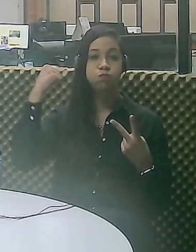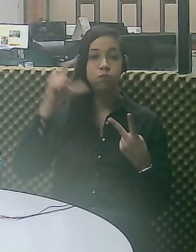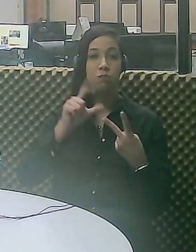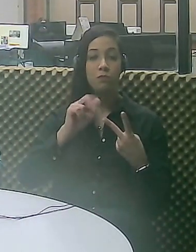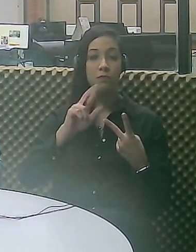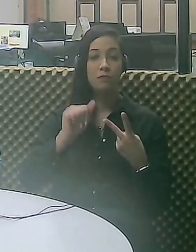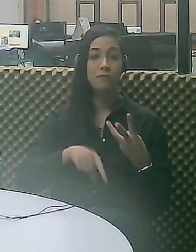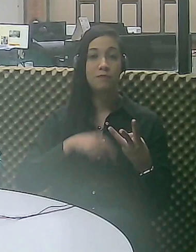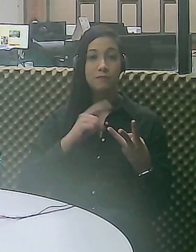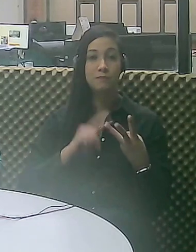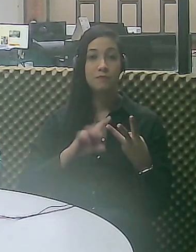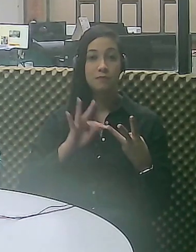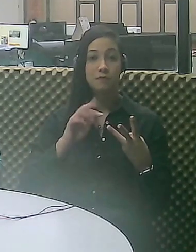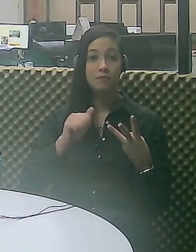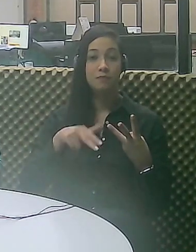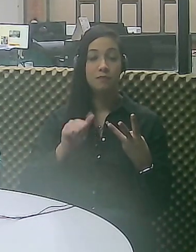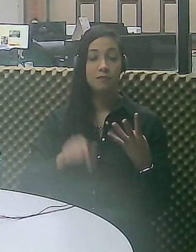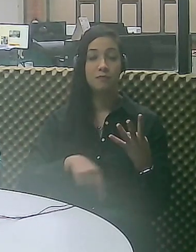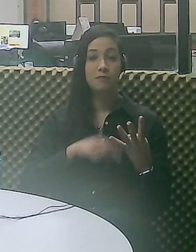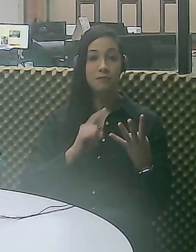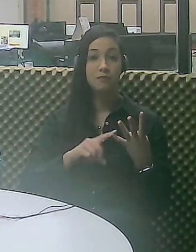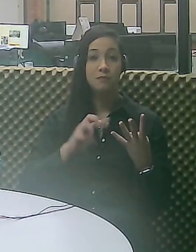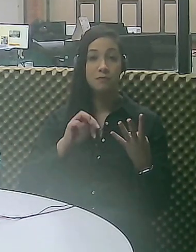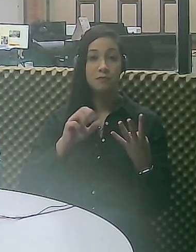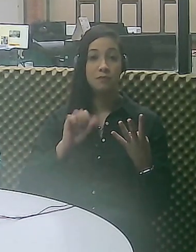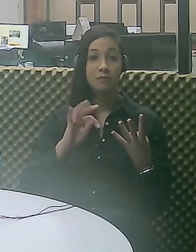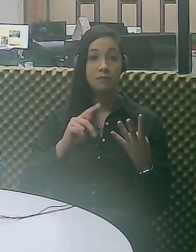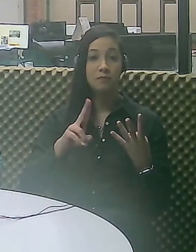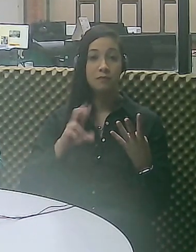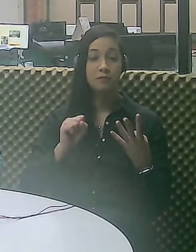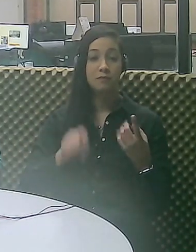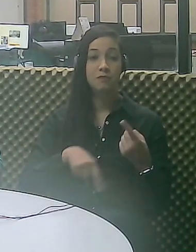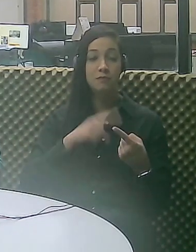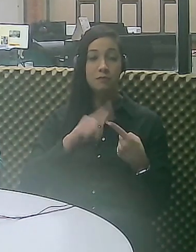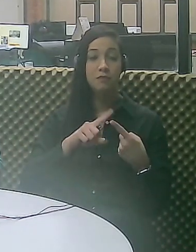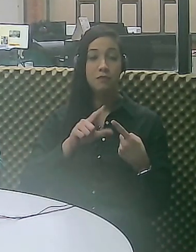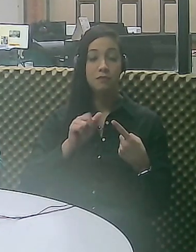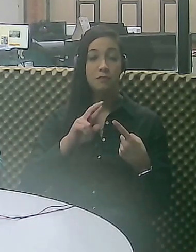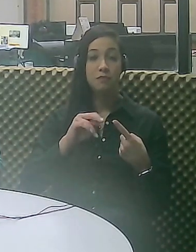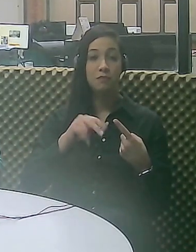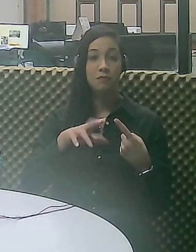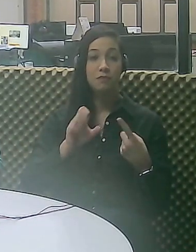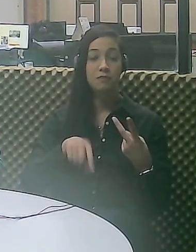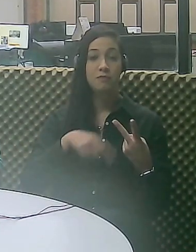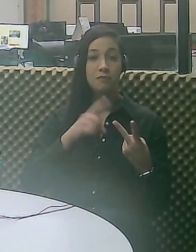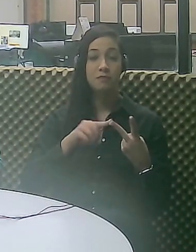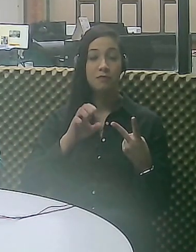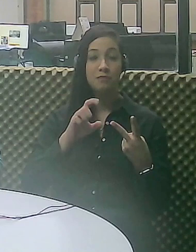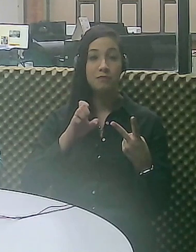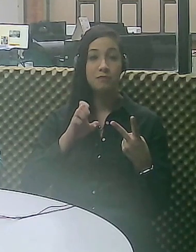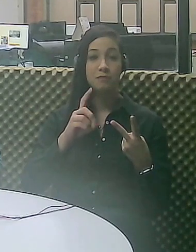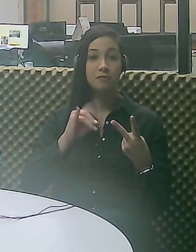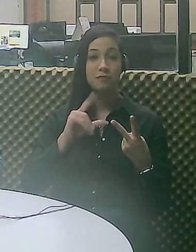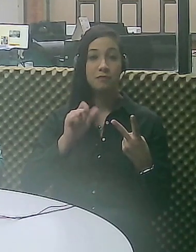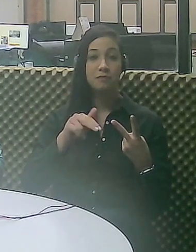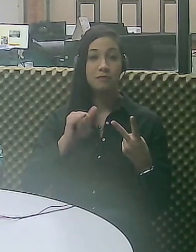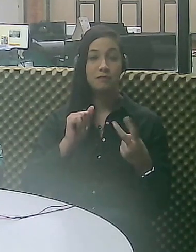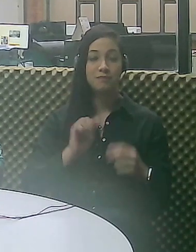Lara Lima, Tayana Medeiros, Matheus Assis, Caroline Fernandes e Edilânia